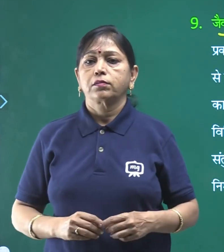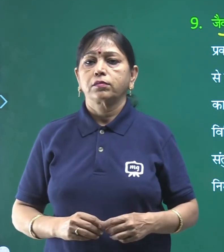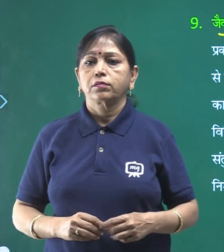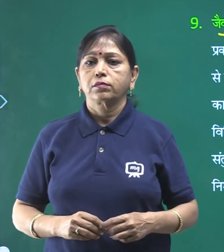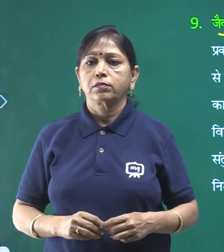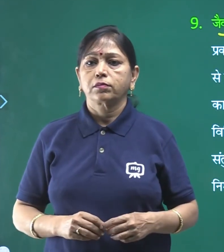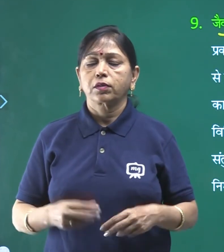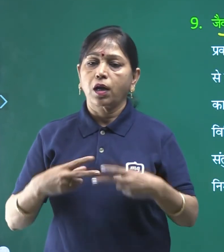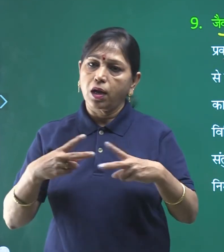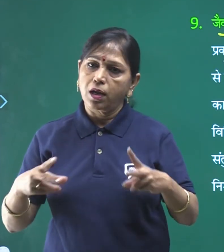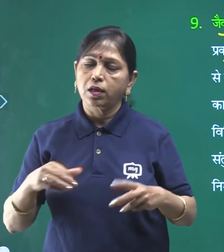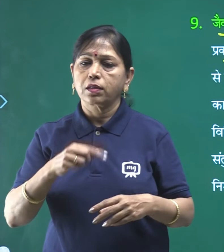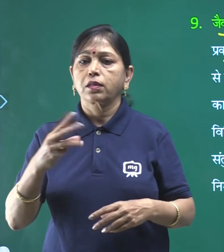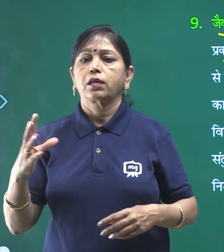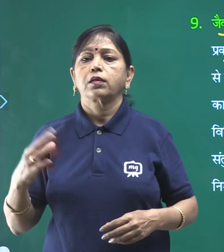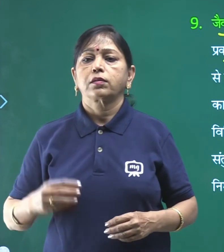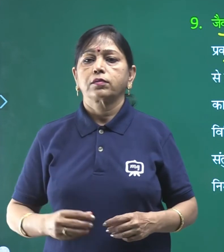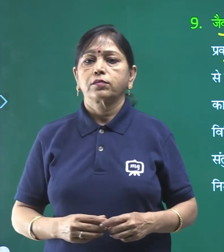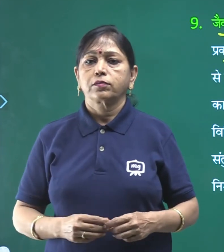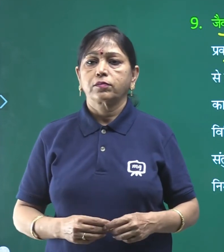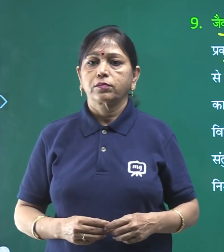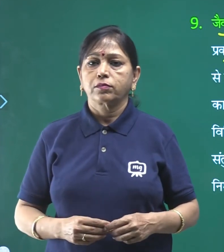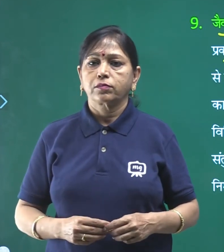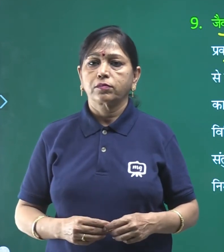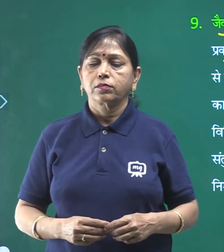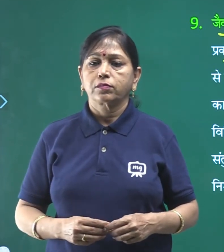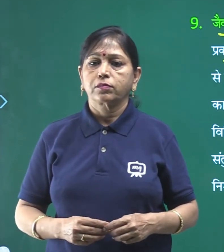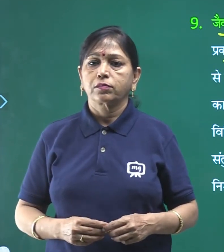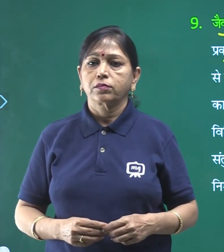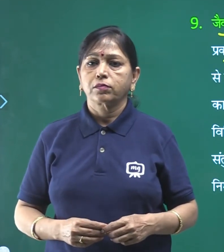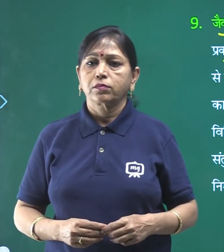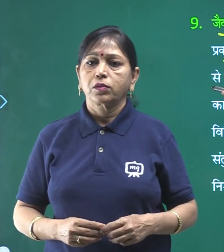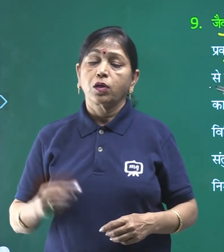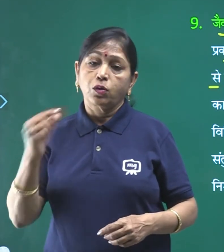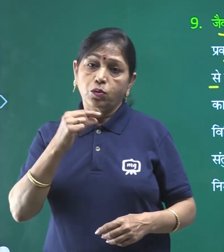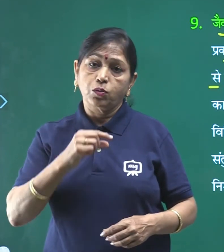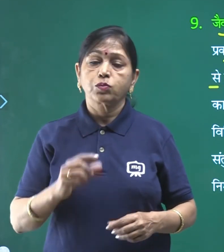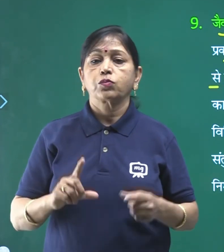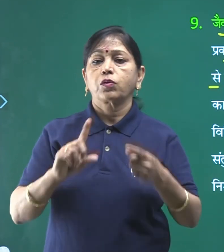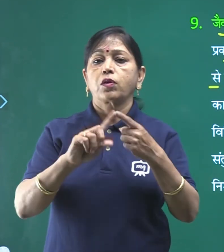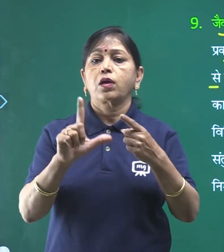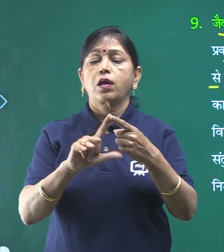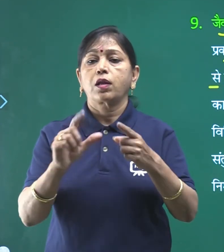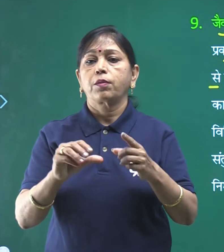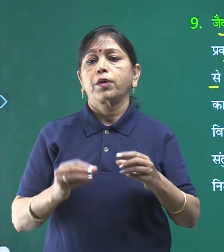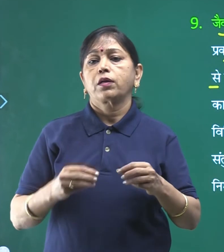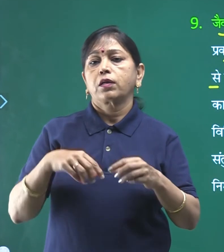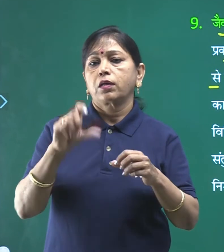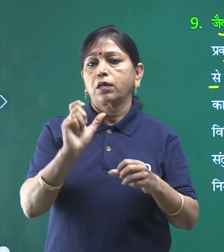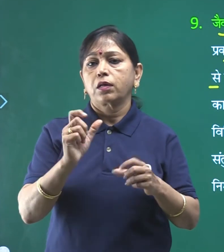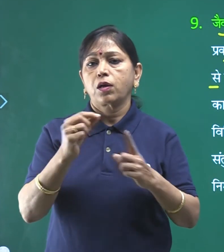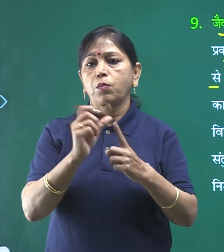के विभिन्न प्रकार के पोषक तत्व सक्रिय रूपों से देते हैं